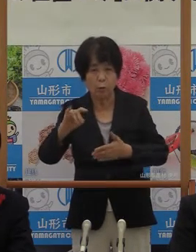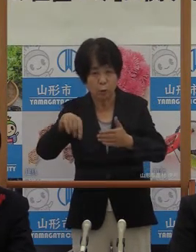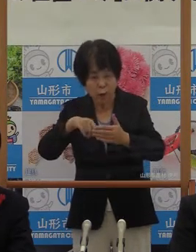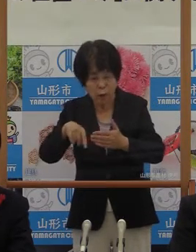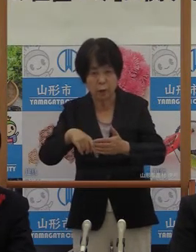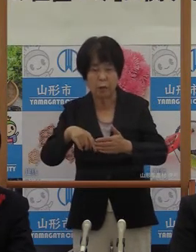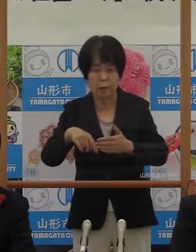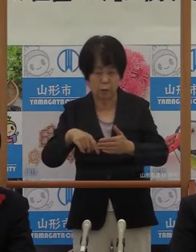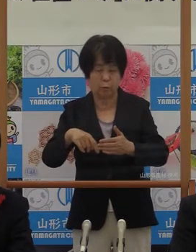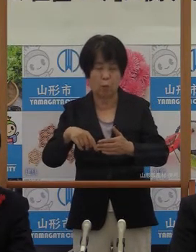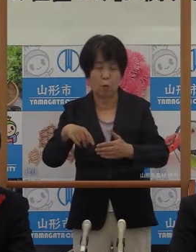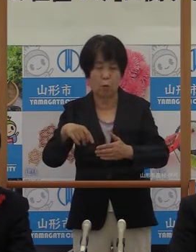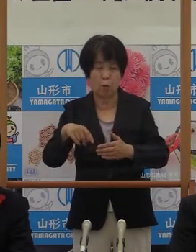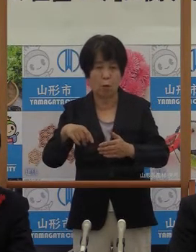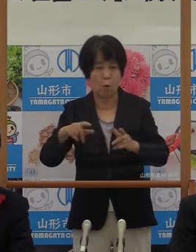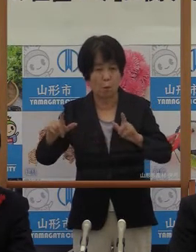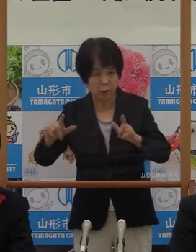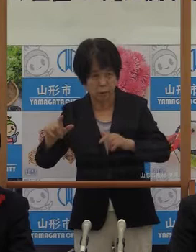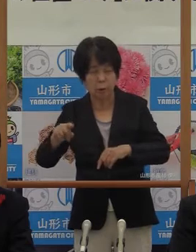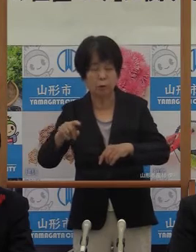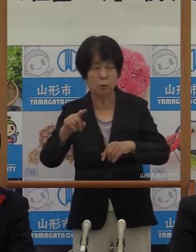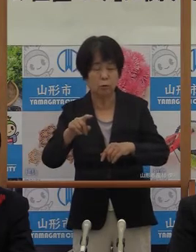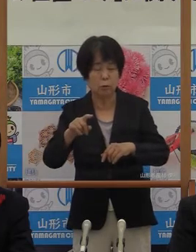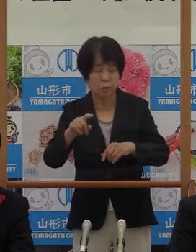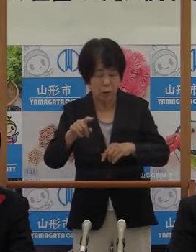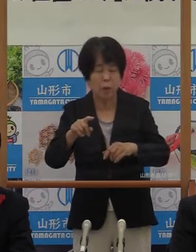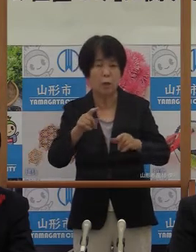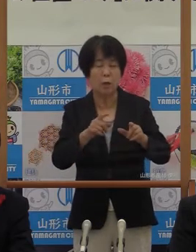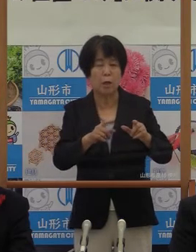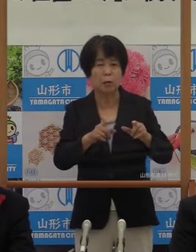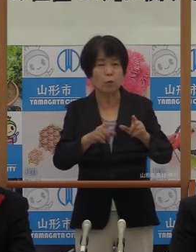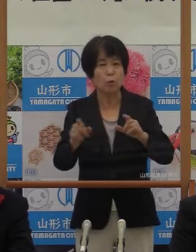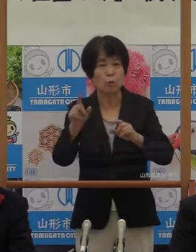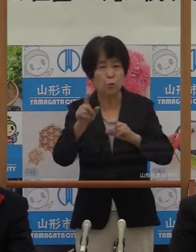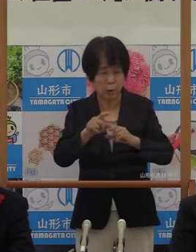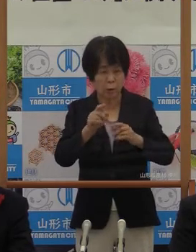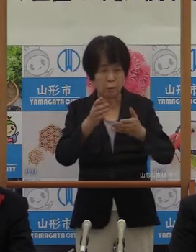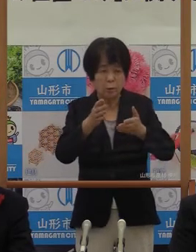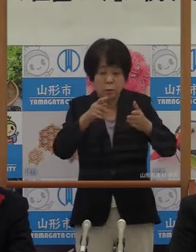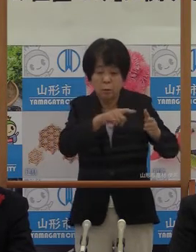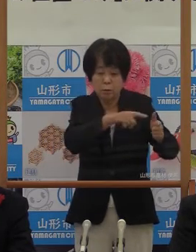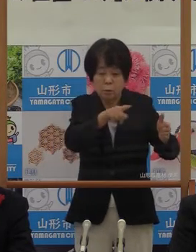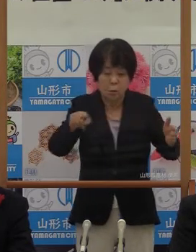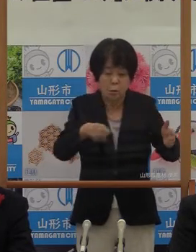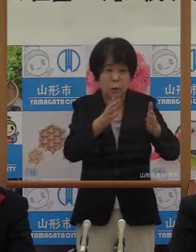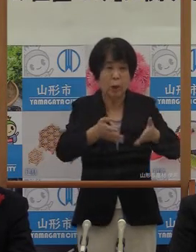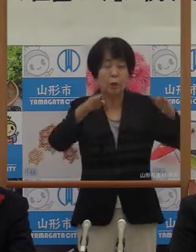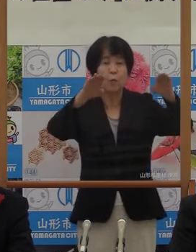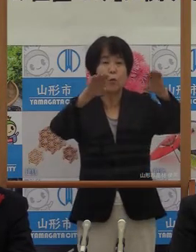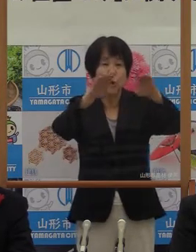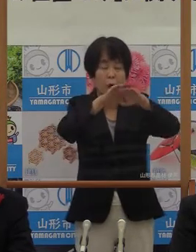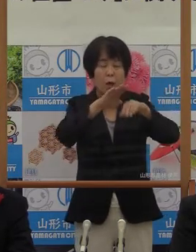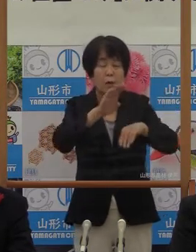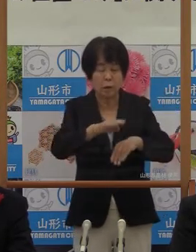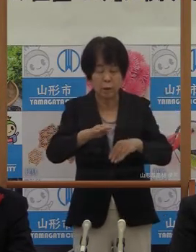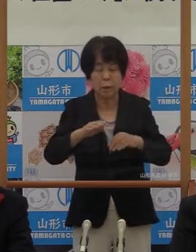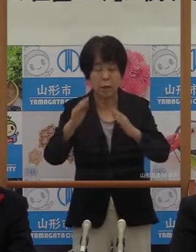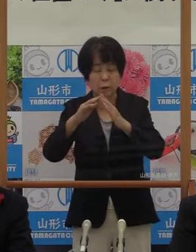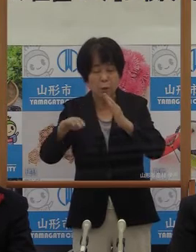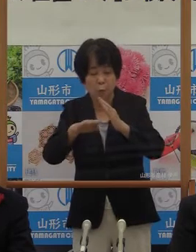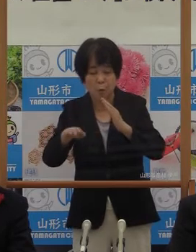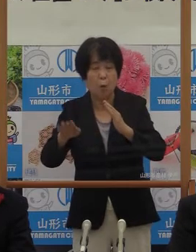ます。で、当然その上に建物が上がって庭もあって、この面積ということでござい